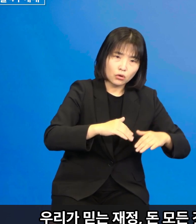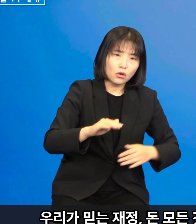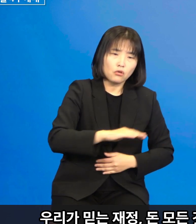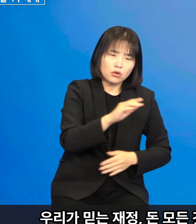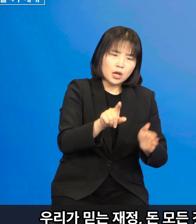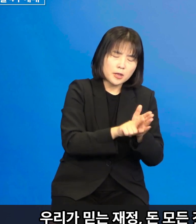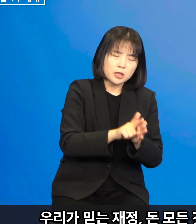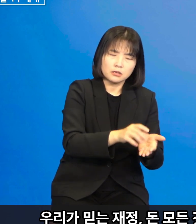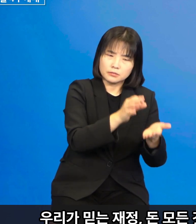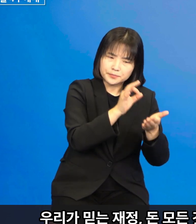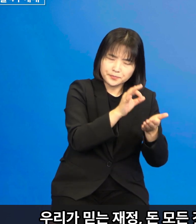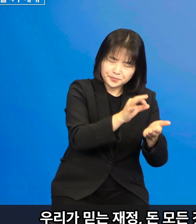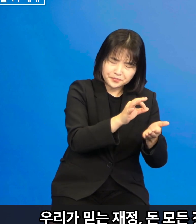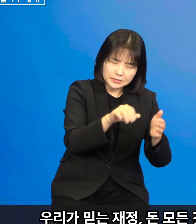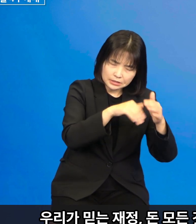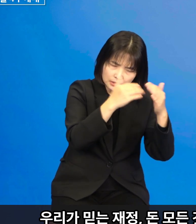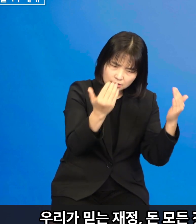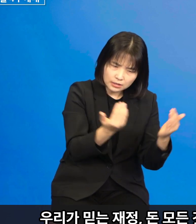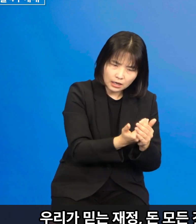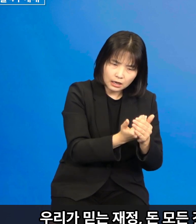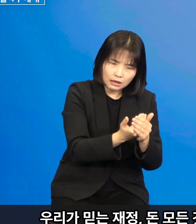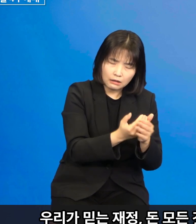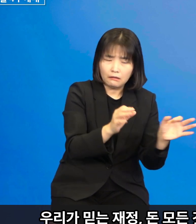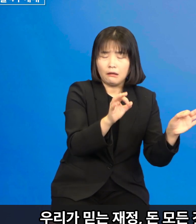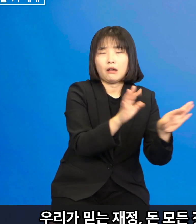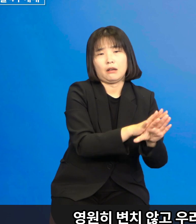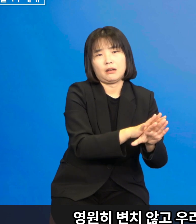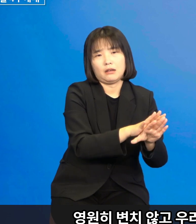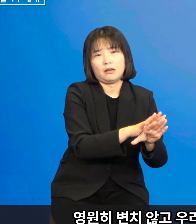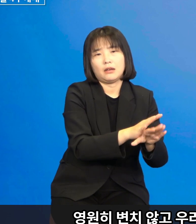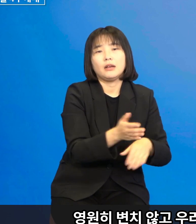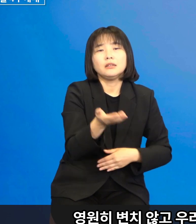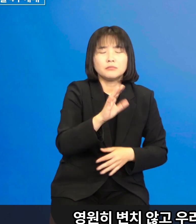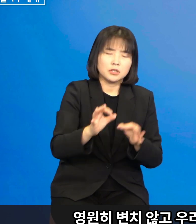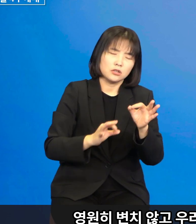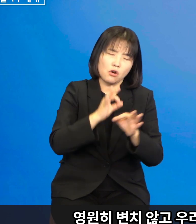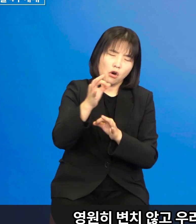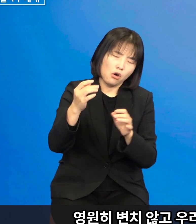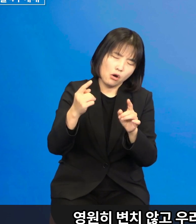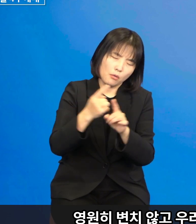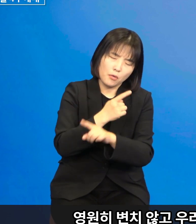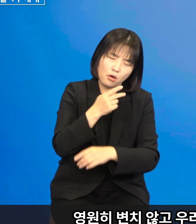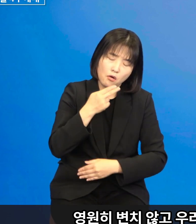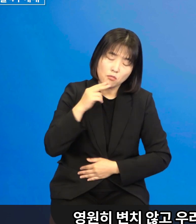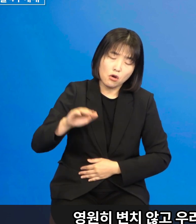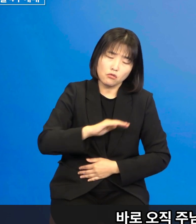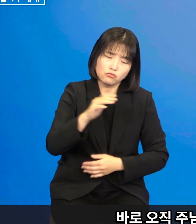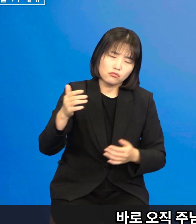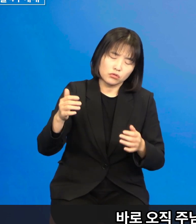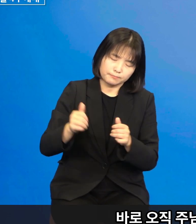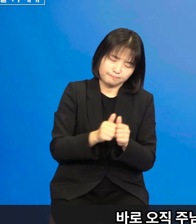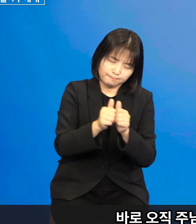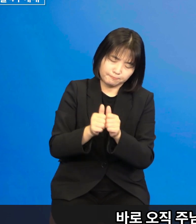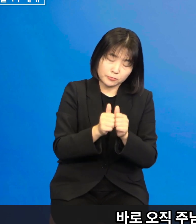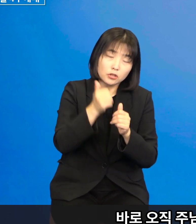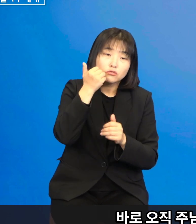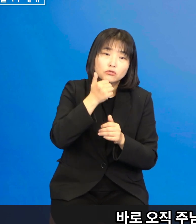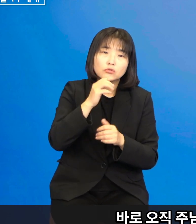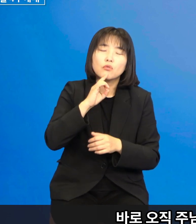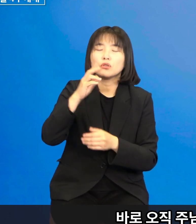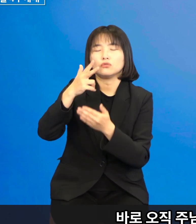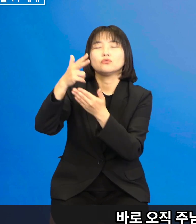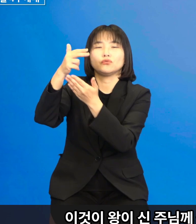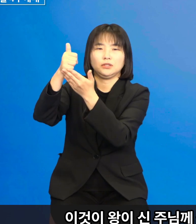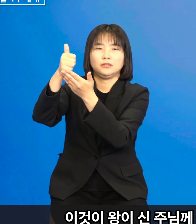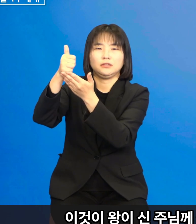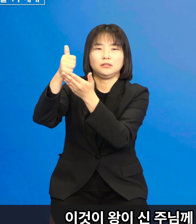재정, 돈, 모든 것은 다 있다가 사라지는 것이지만 영원히 변치 않고 우리를 떠나지 아니하신 분은 바로 오직 주님이신 줄로